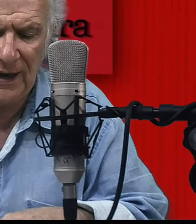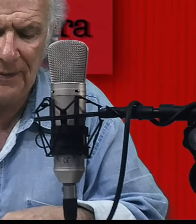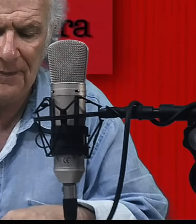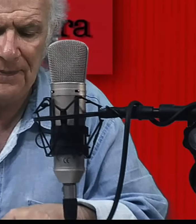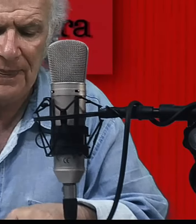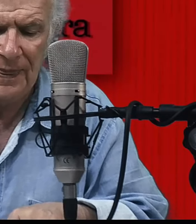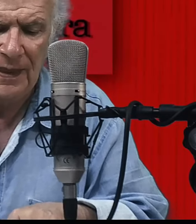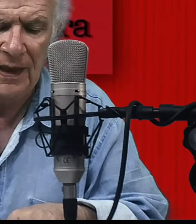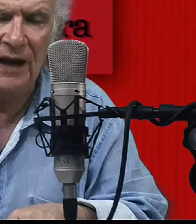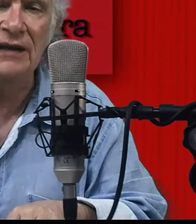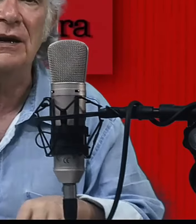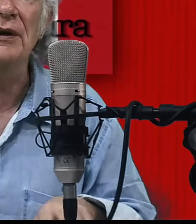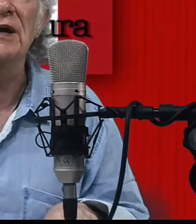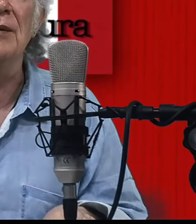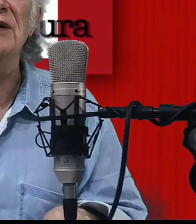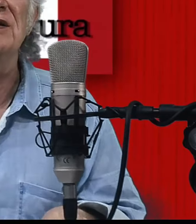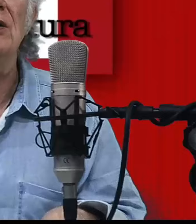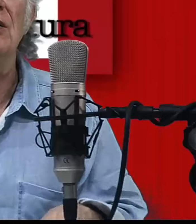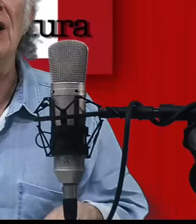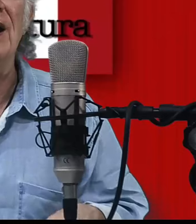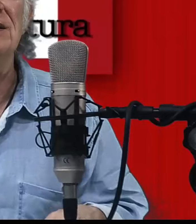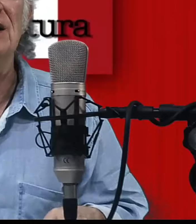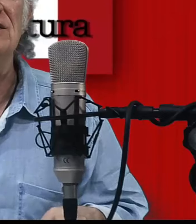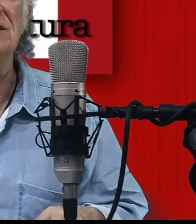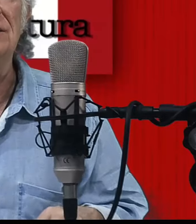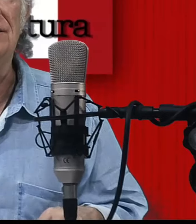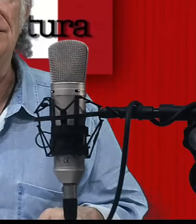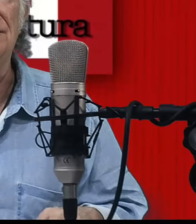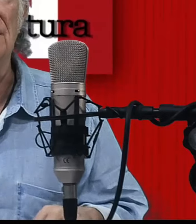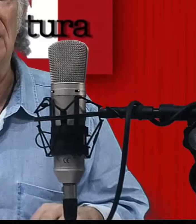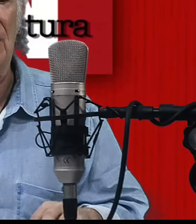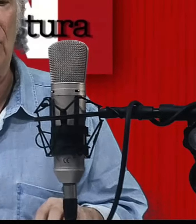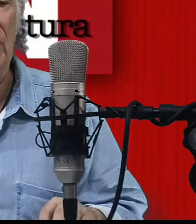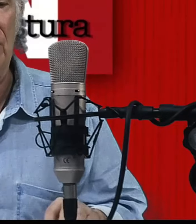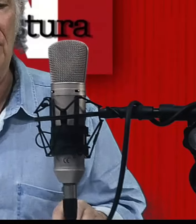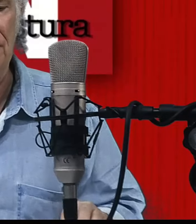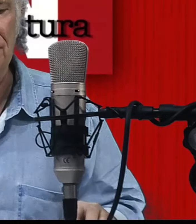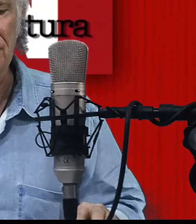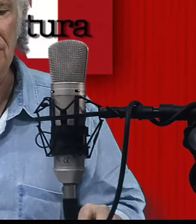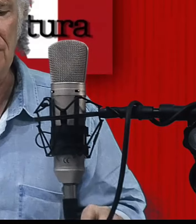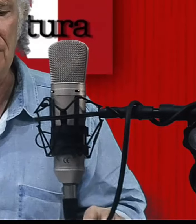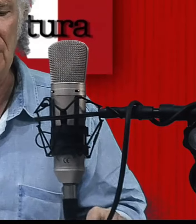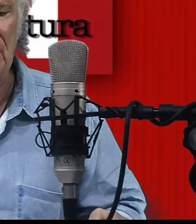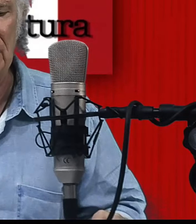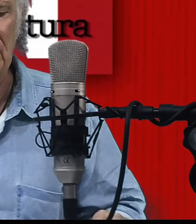Vamos a la entrevista que me hicieron antes y que luego